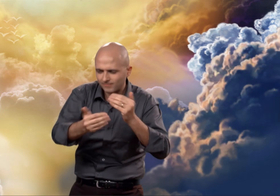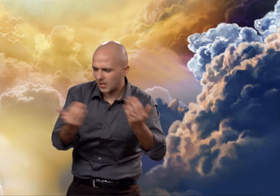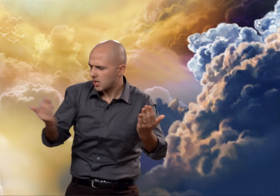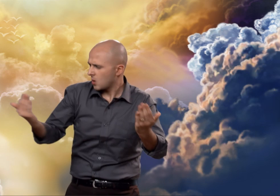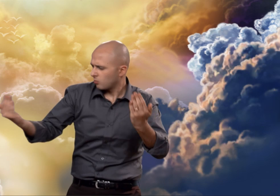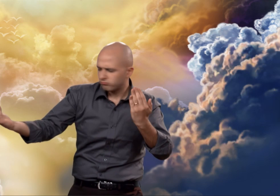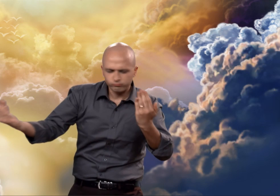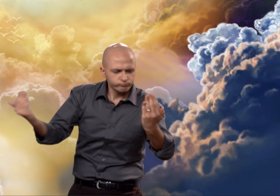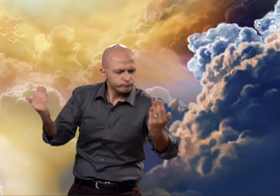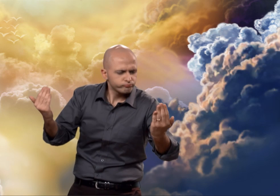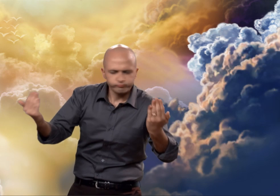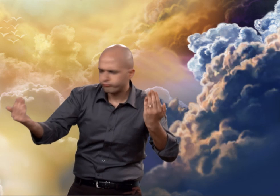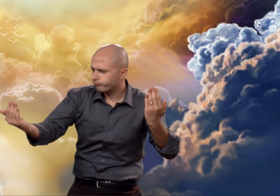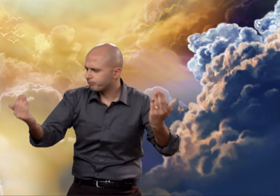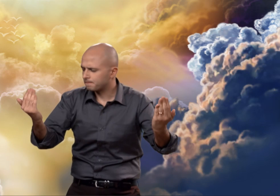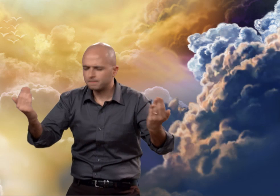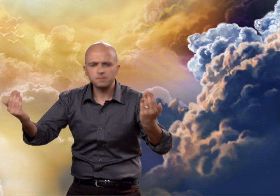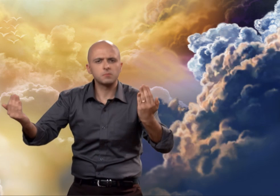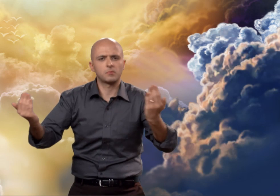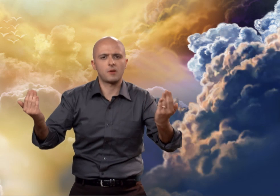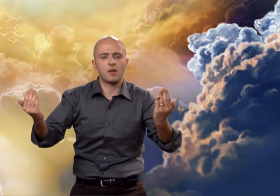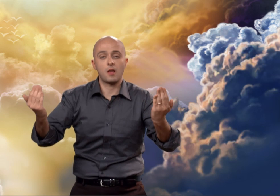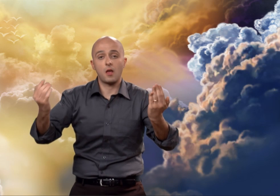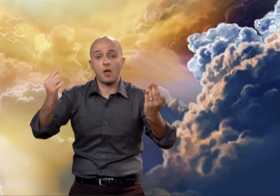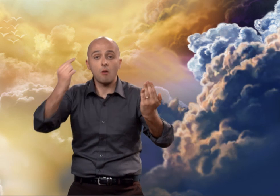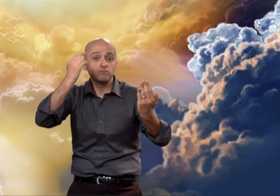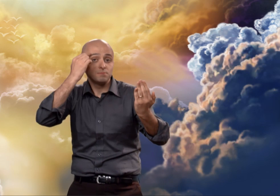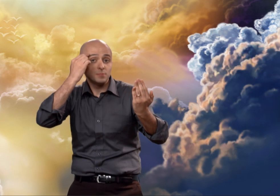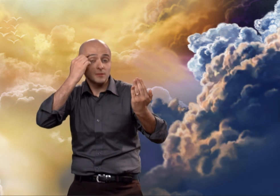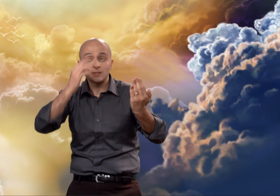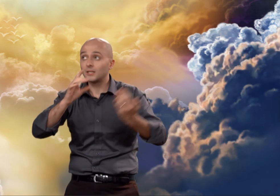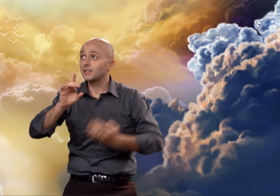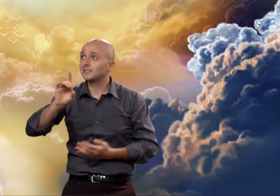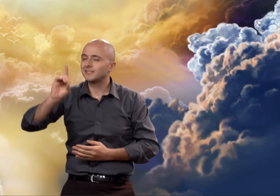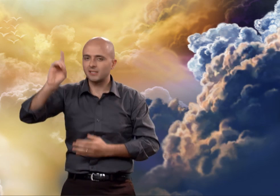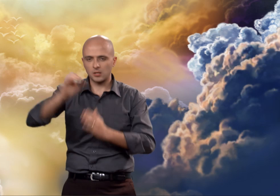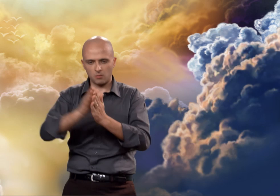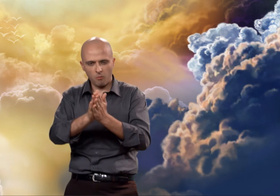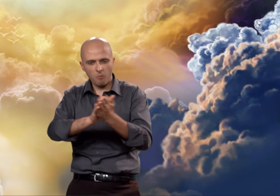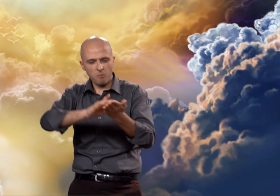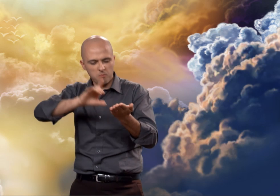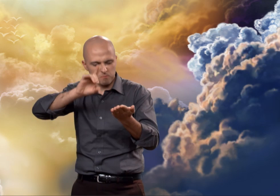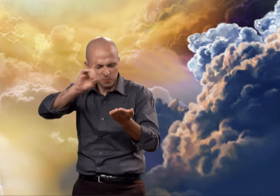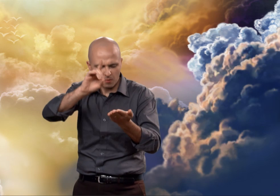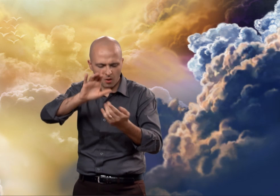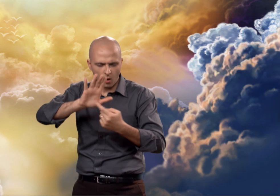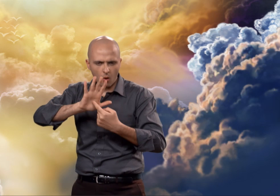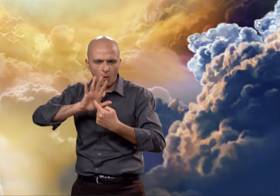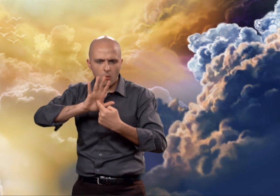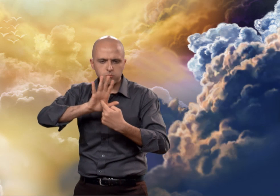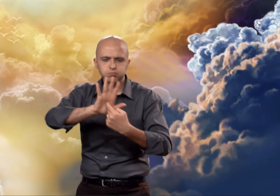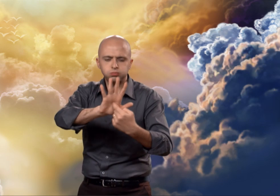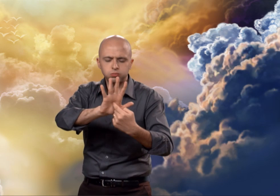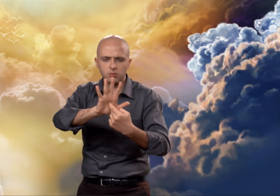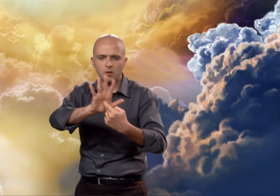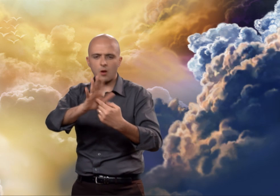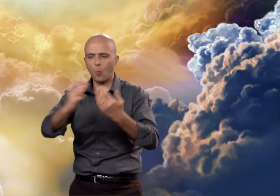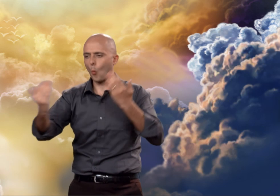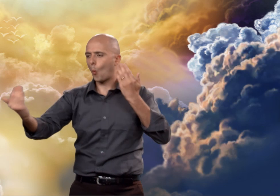espiritualismo. Ao rejeitarem a verdade, as pessoas caem nas armadilhas do engano. Outro erro é a doutrina que nega a divindade de